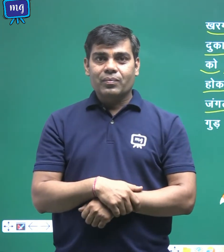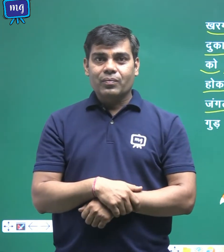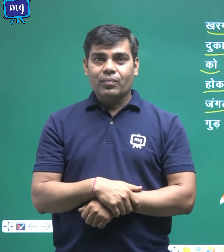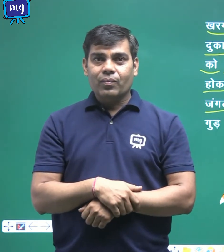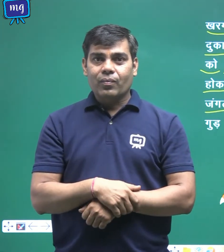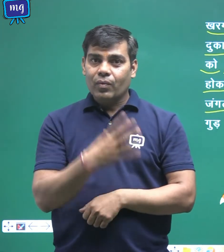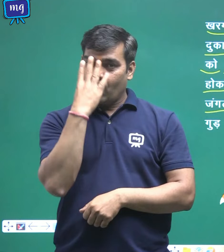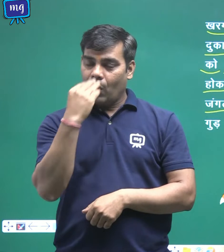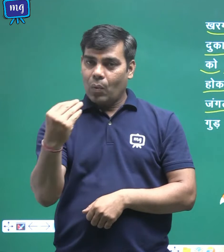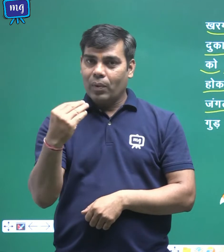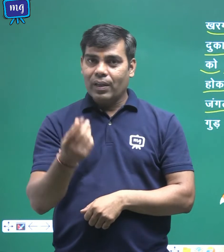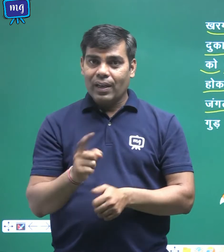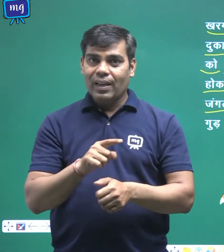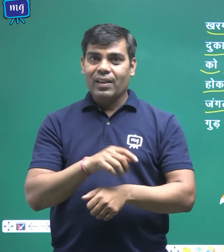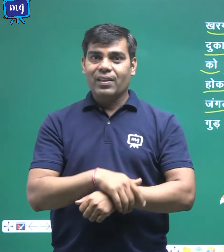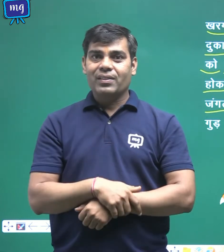लोमड़ी ने